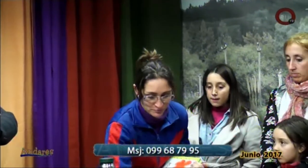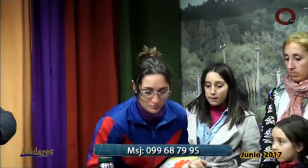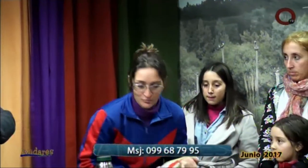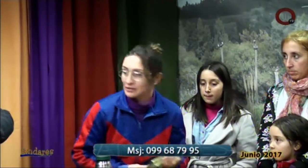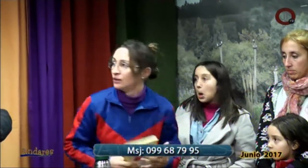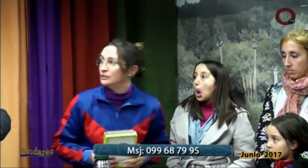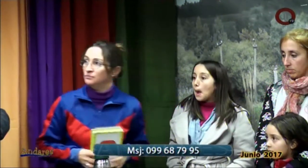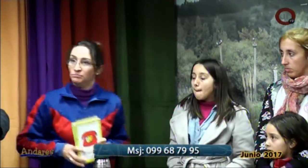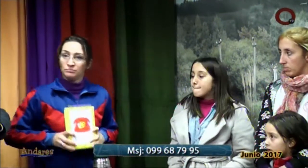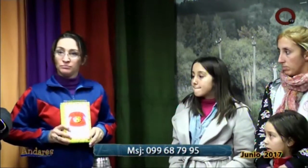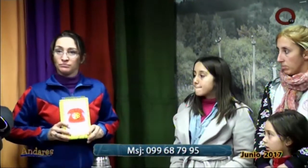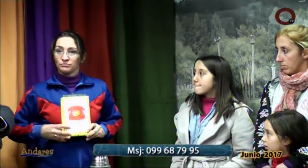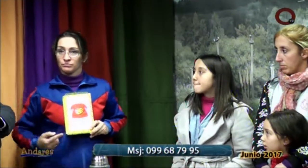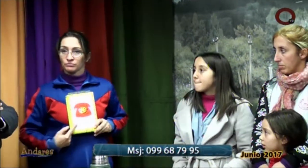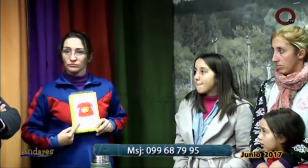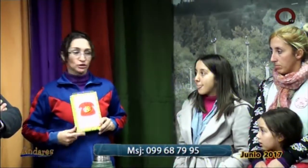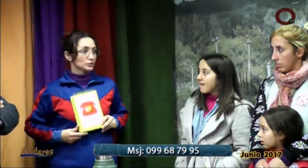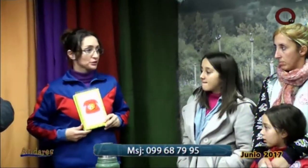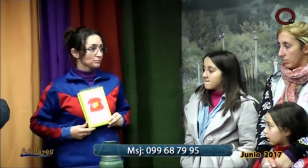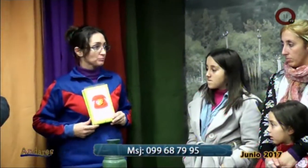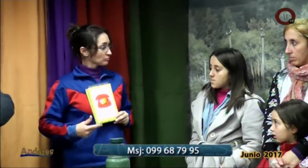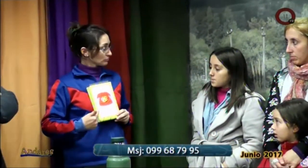Pero no lo vas a decir al aire Lo mostrás nomás